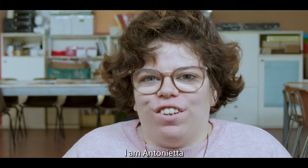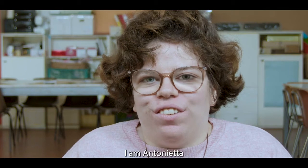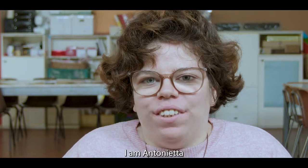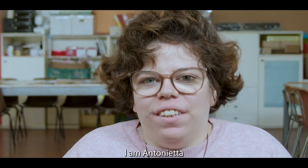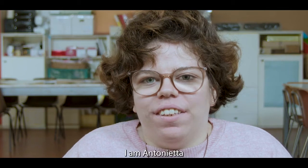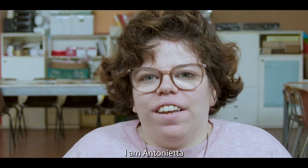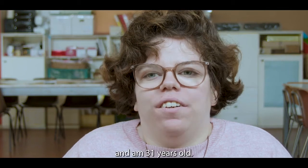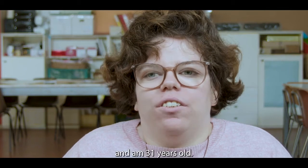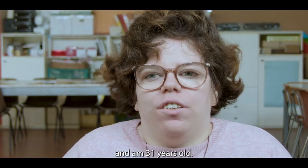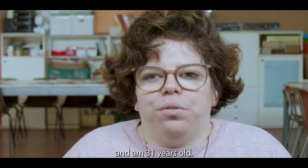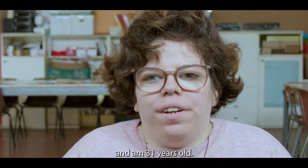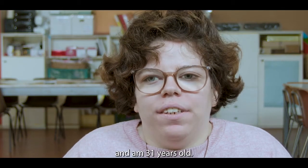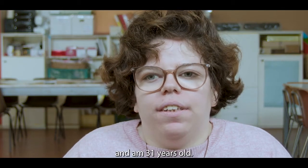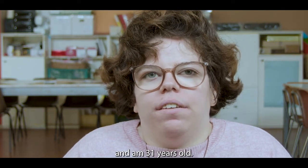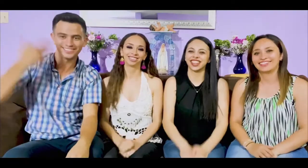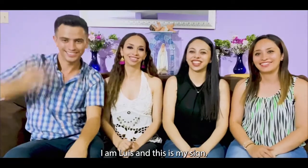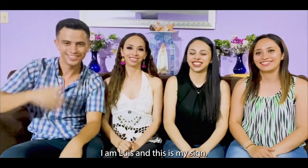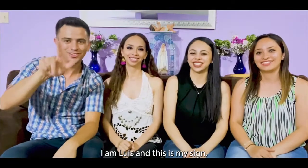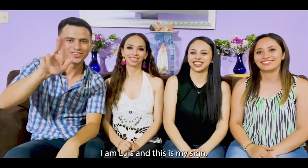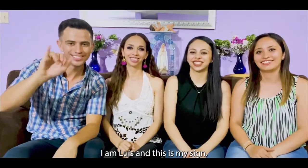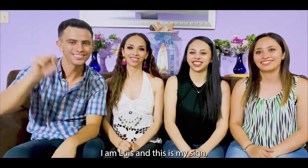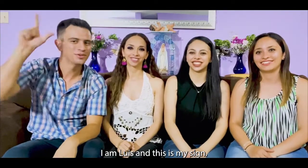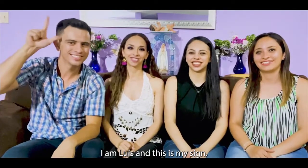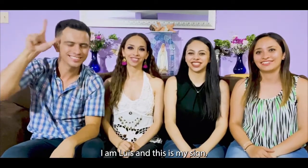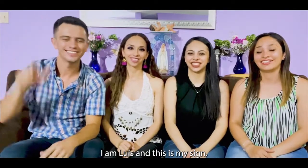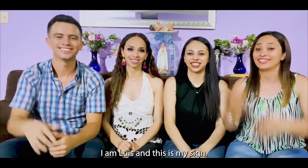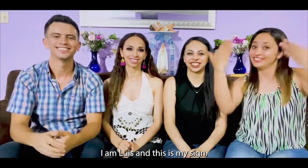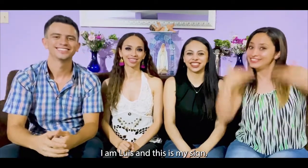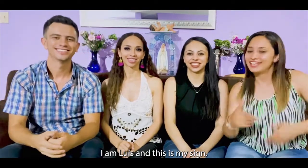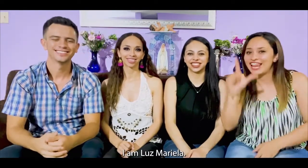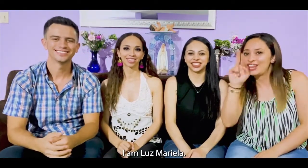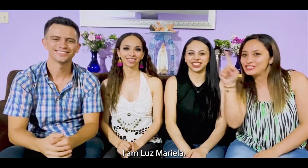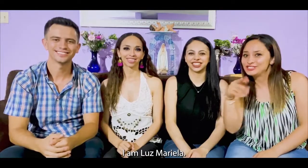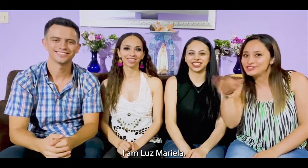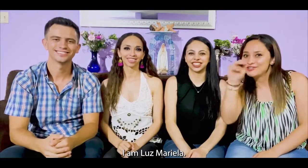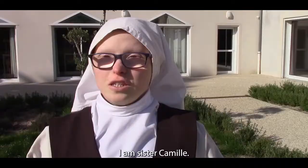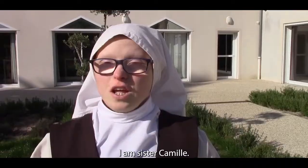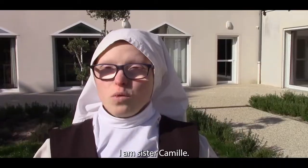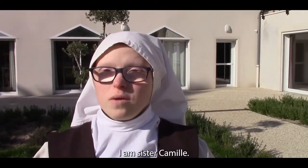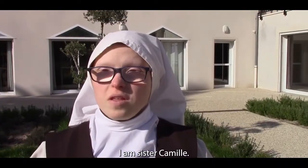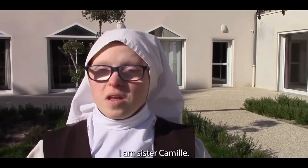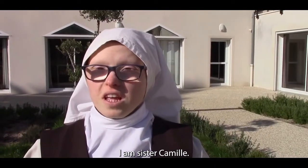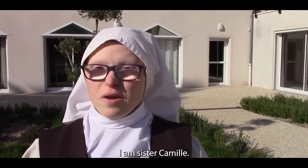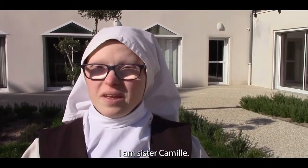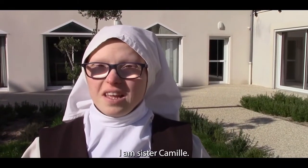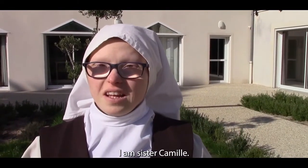Soy Antonieta, tengo 31 años. Mi nombre es Luis y esta es mi seña. È la casa cinematografica Retina Poti Pictures,